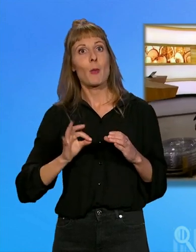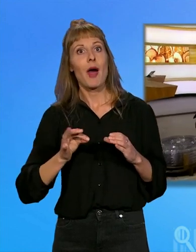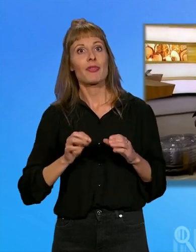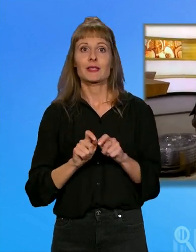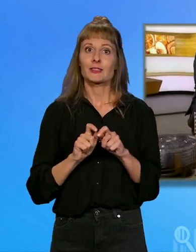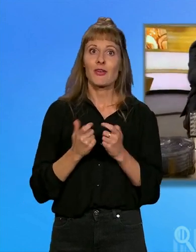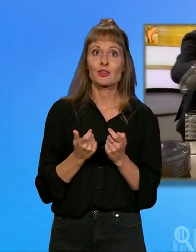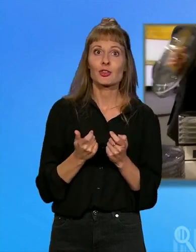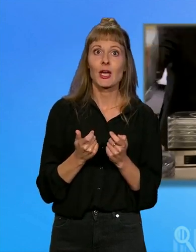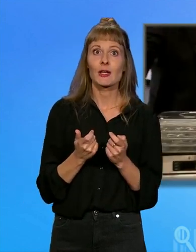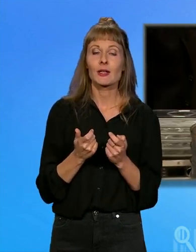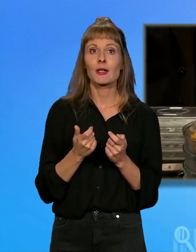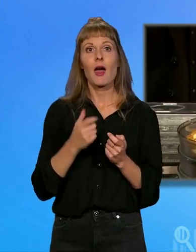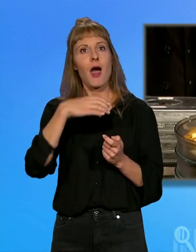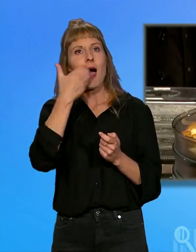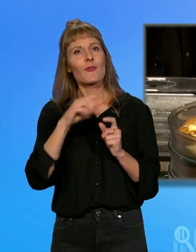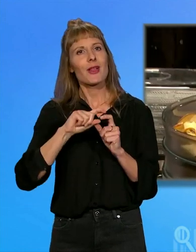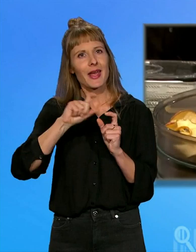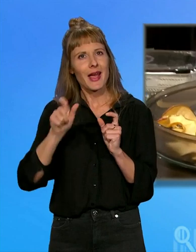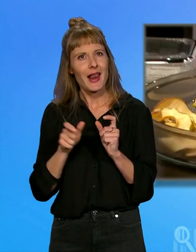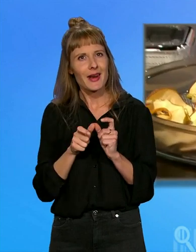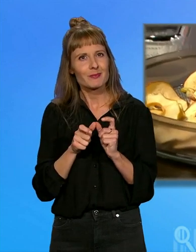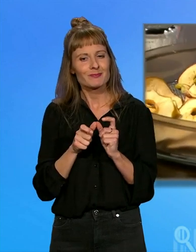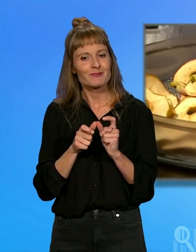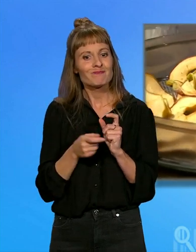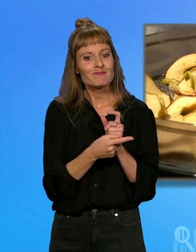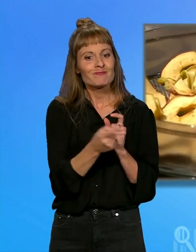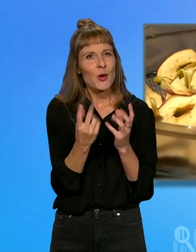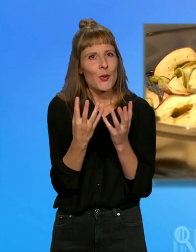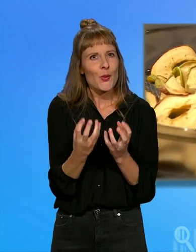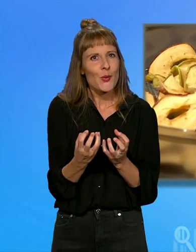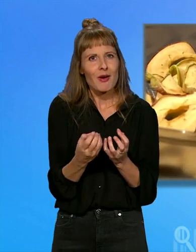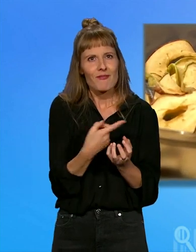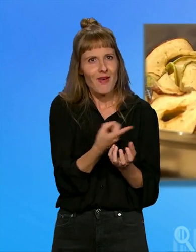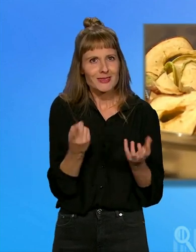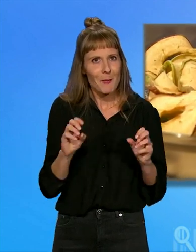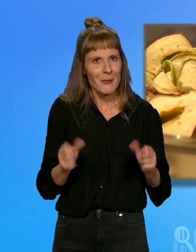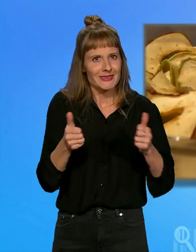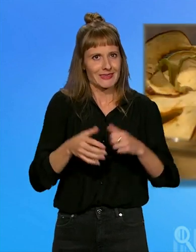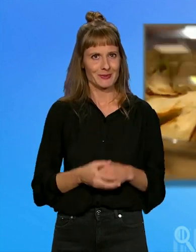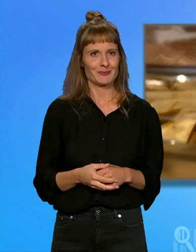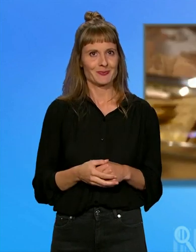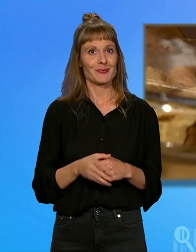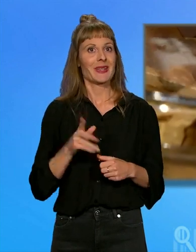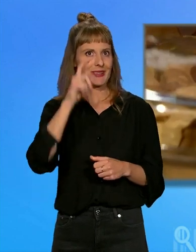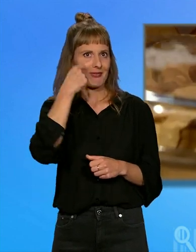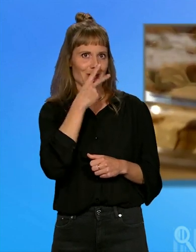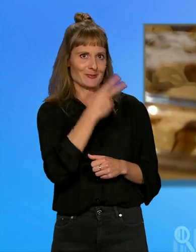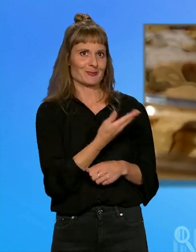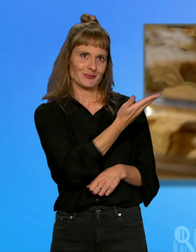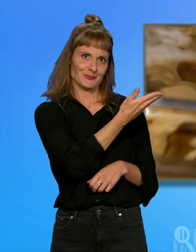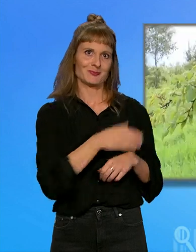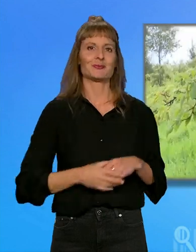und Öpfuringli am besten dort. Das wollen wir jetzt wissen und das erfahren wir im Beitrag von Marianne